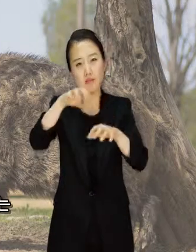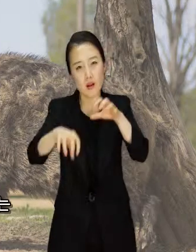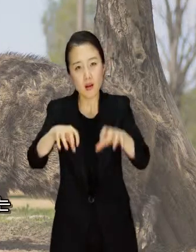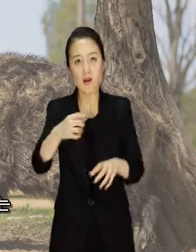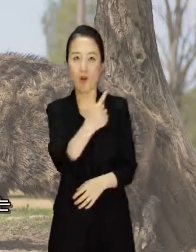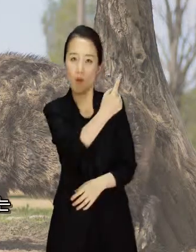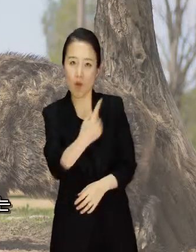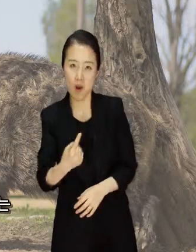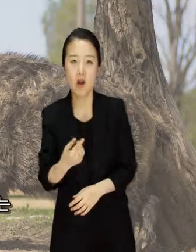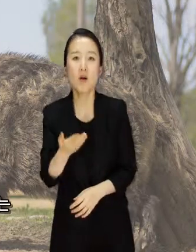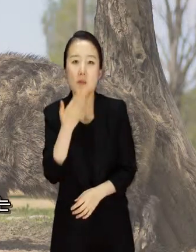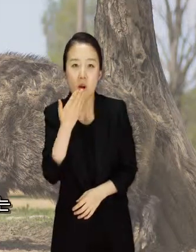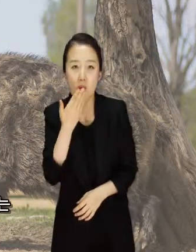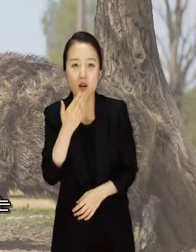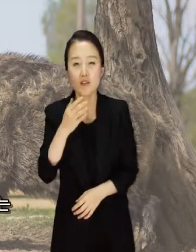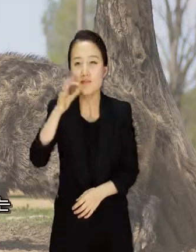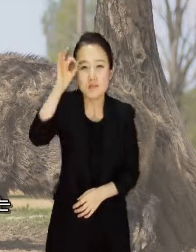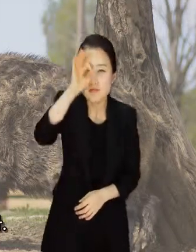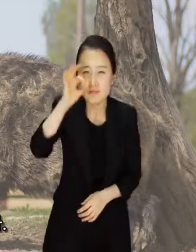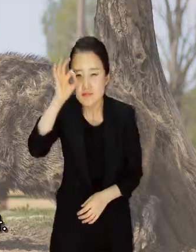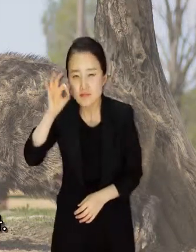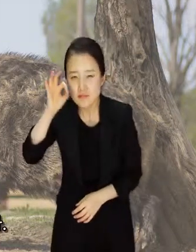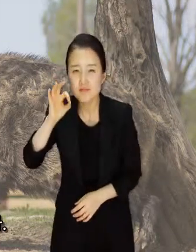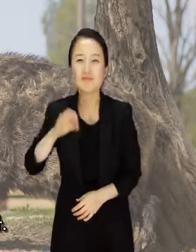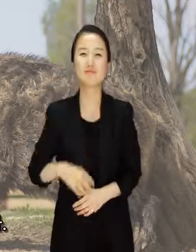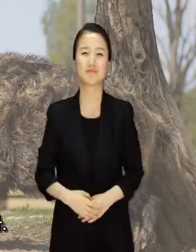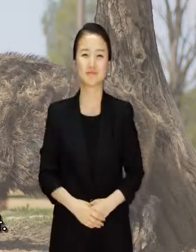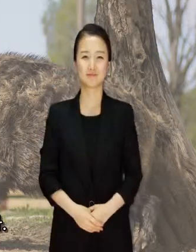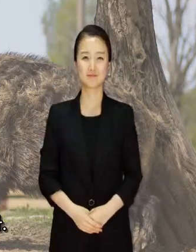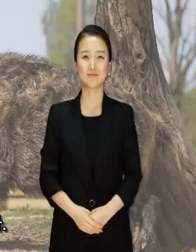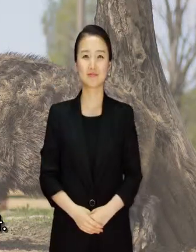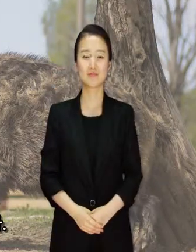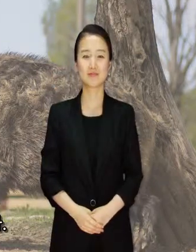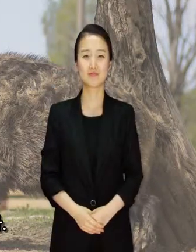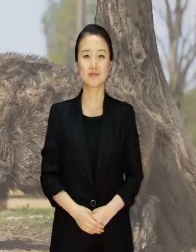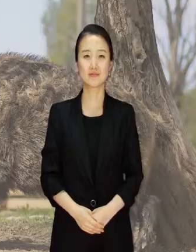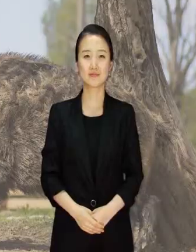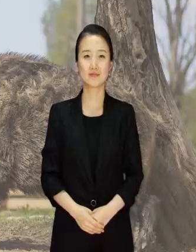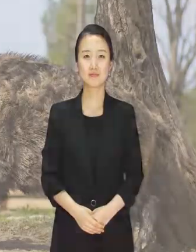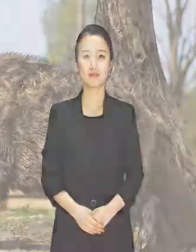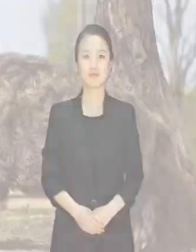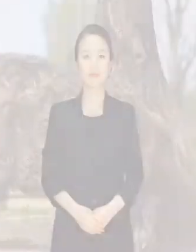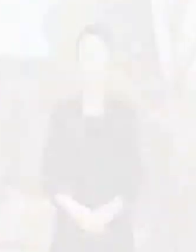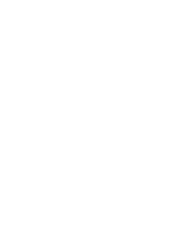산비탈에 있는 밭이나 마을로 내려와 먹이를 찾아다니기도 한단다.